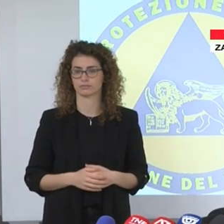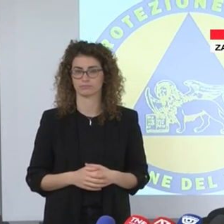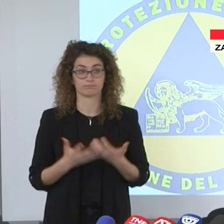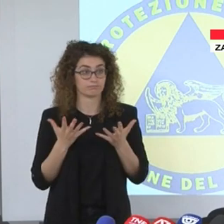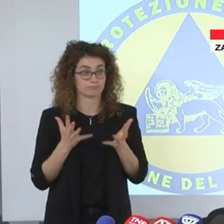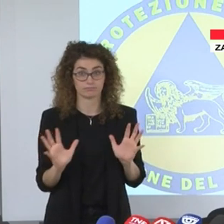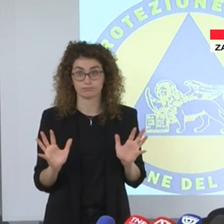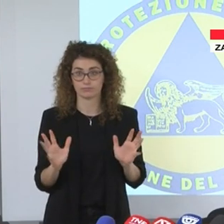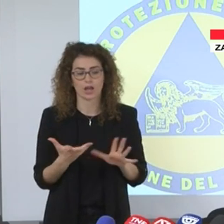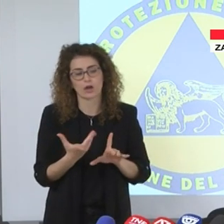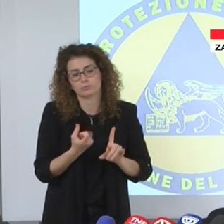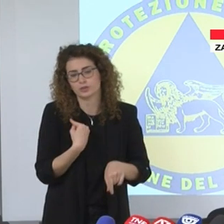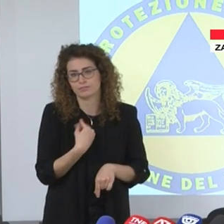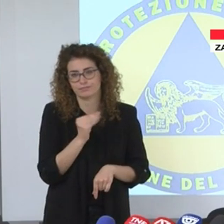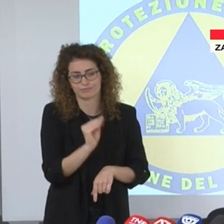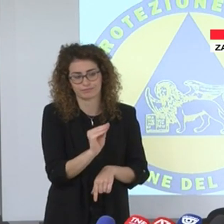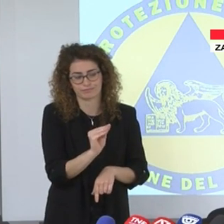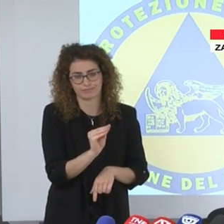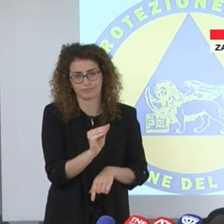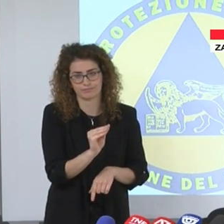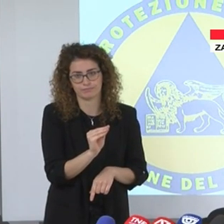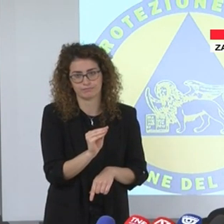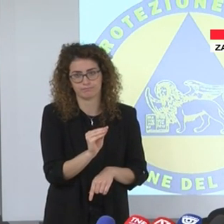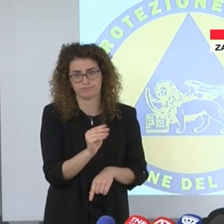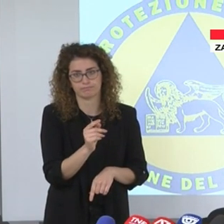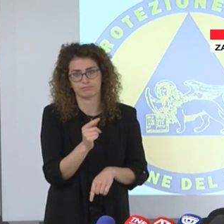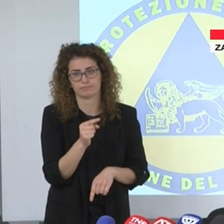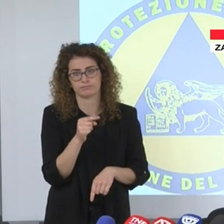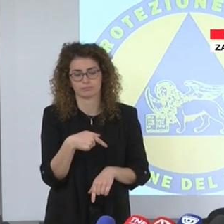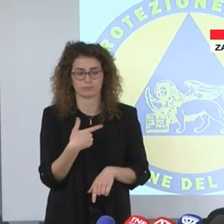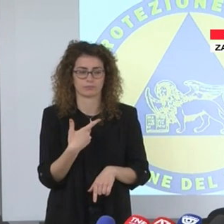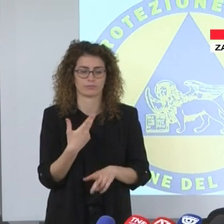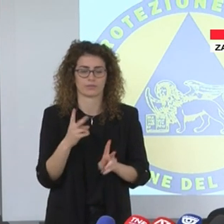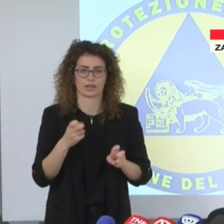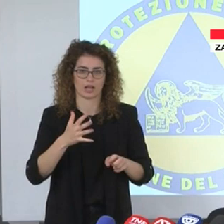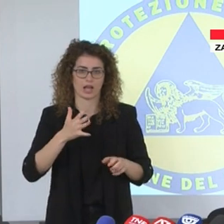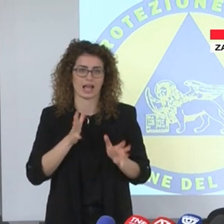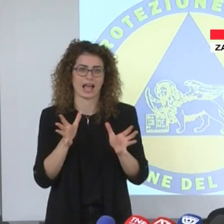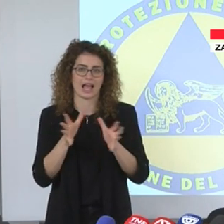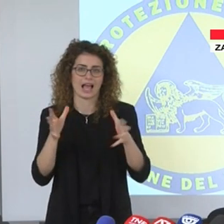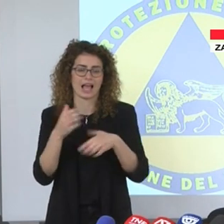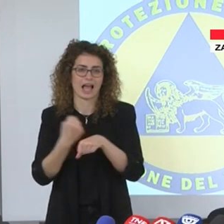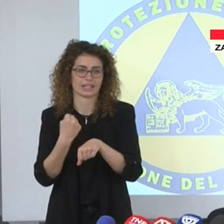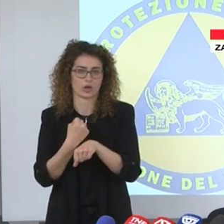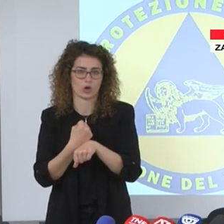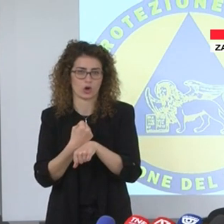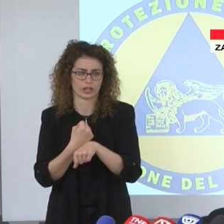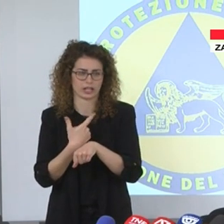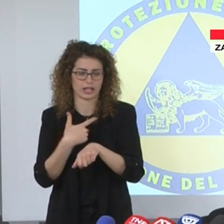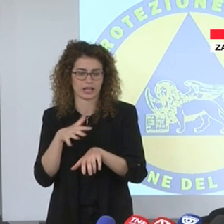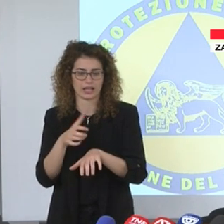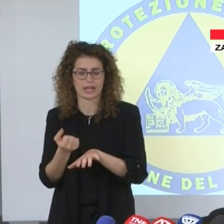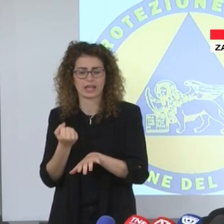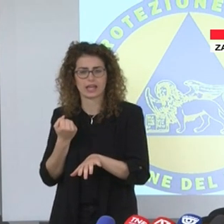A posto? Approfitto. Rapidissimo, visto che abbiamo aperto questo tema delle categorie, sì. Esattamente chi è che è rimasto indietro?